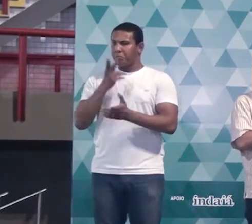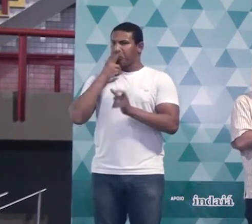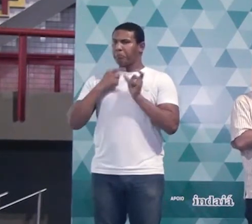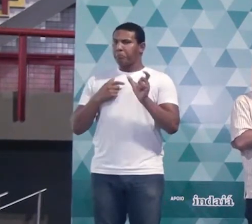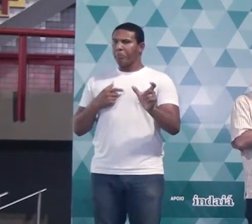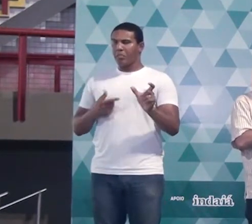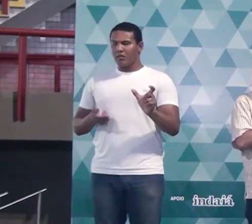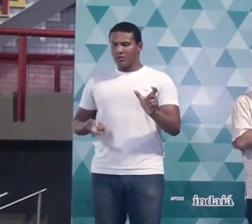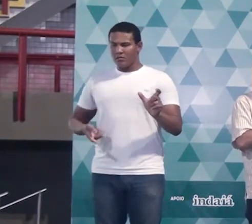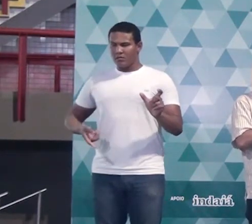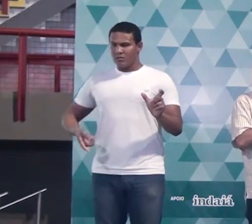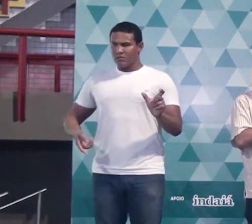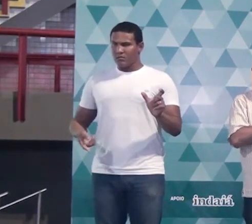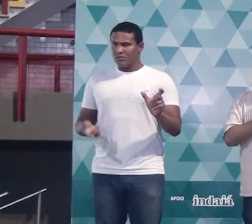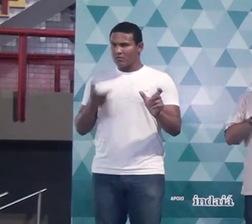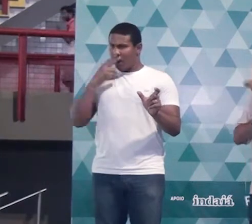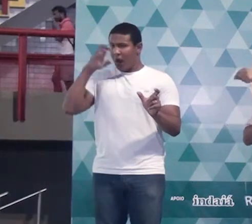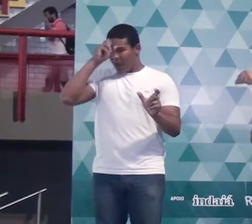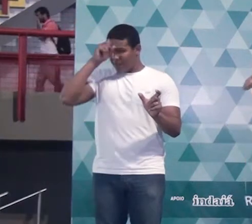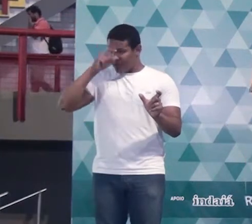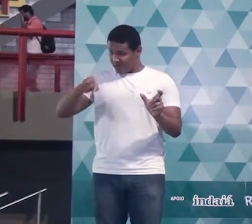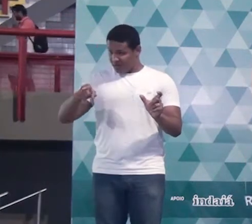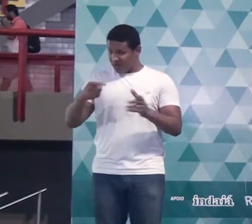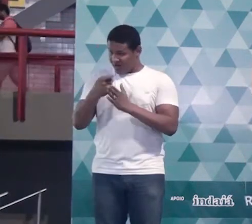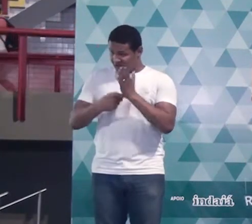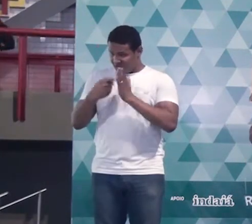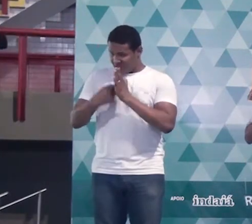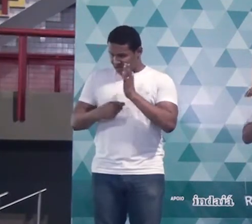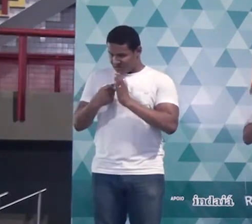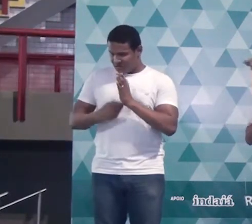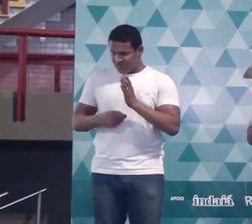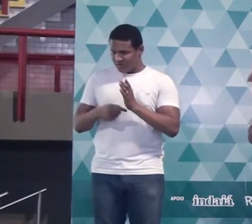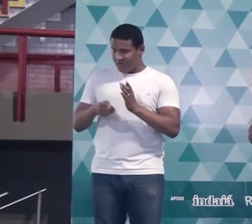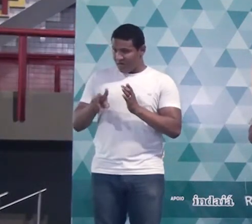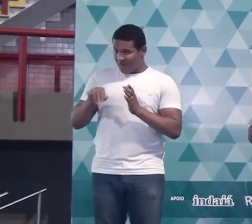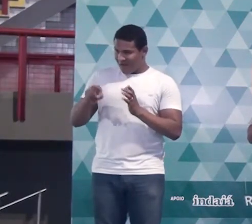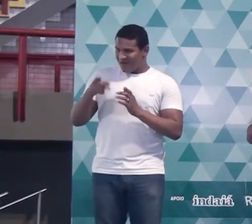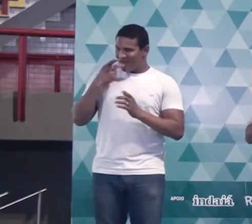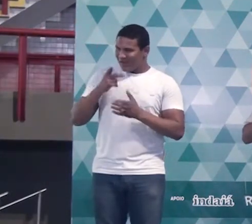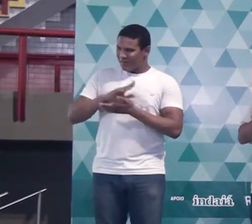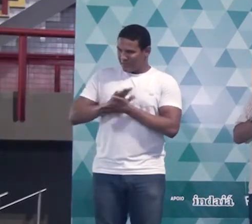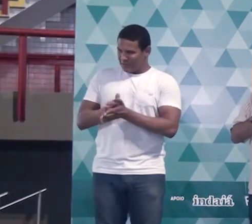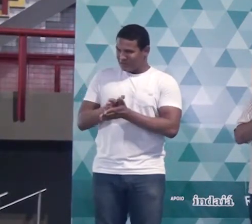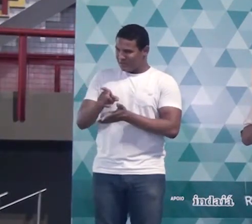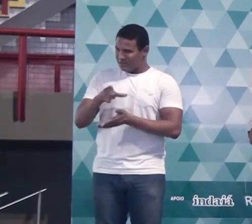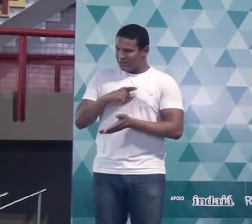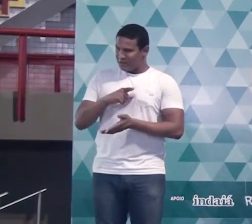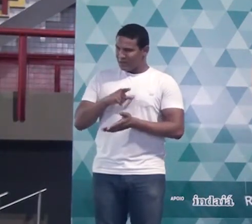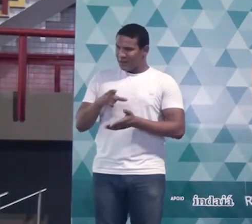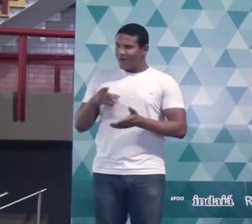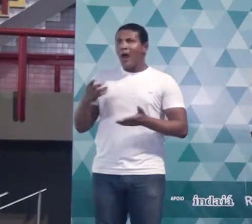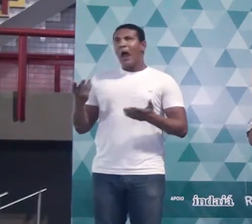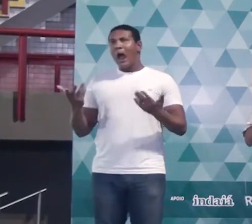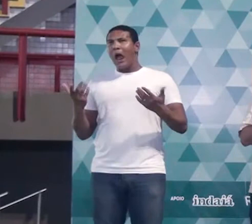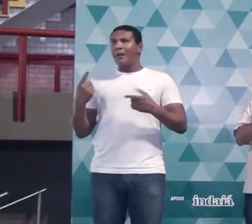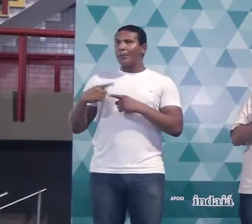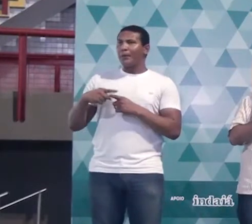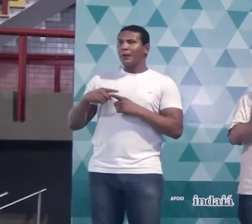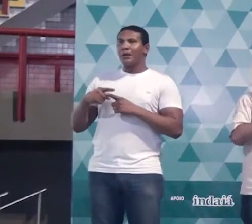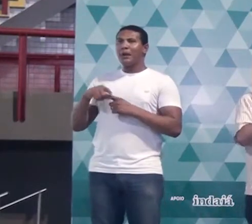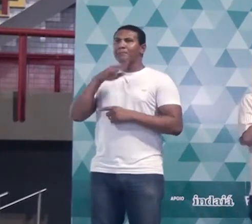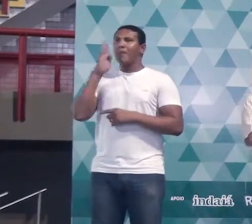também. Tá certo? Tá fazendo a redaçãozinha? Tá falando sobre preconceito? Aí botar, durante muito tempo no